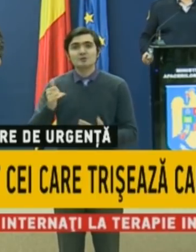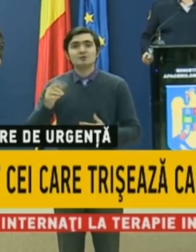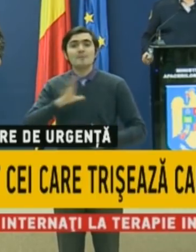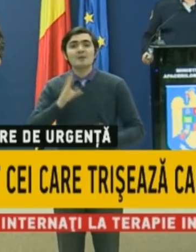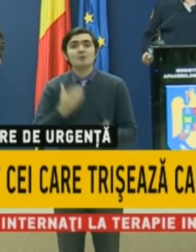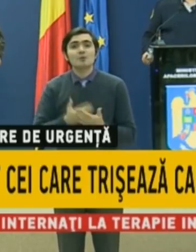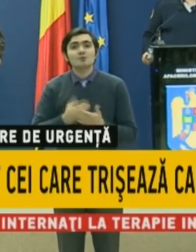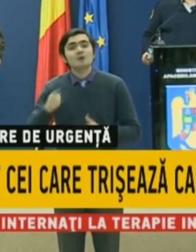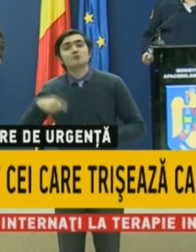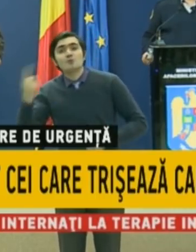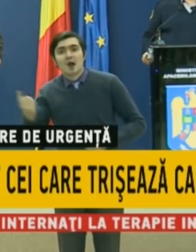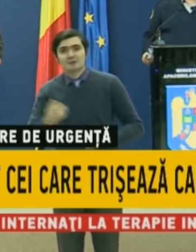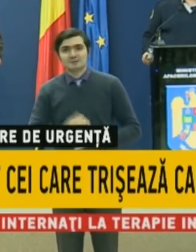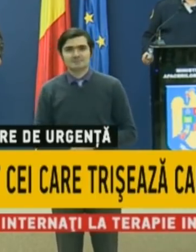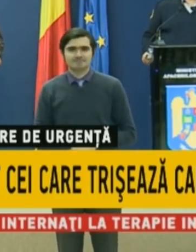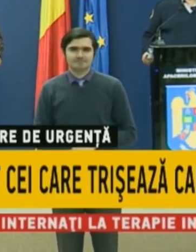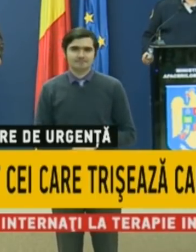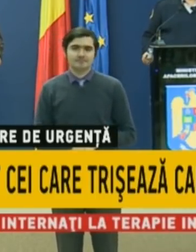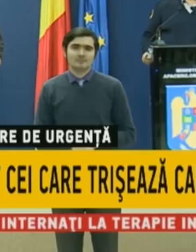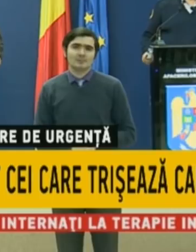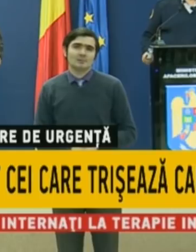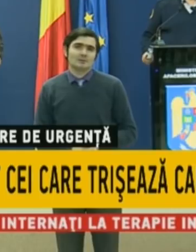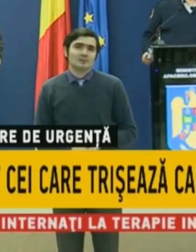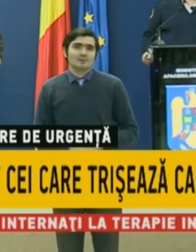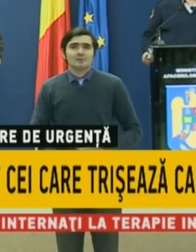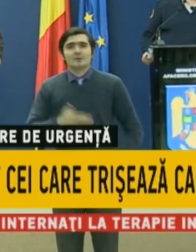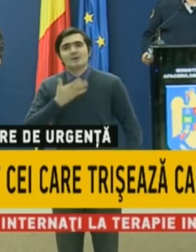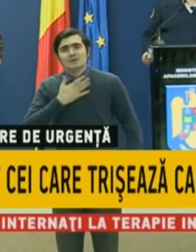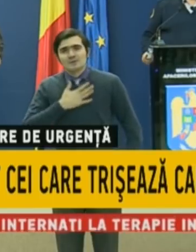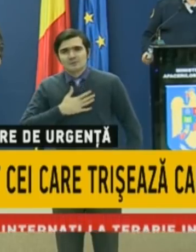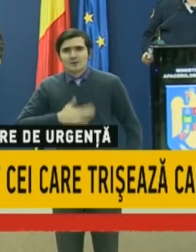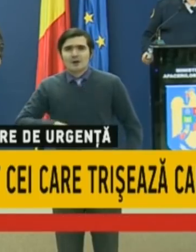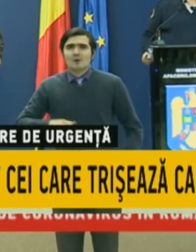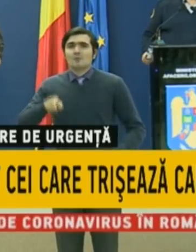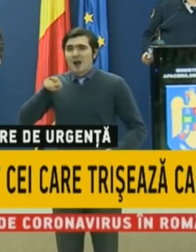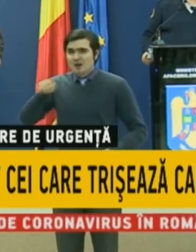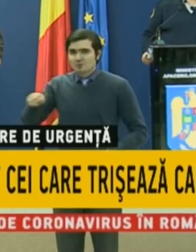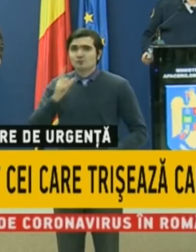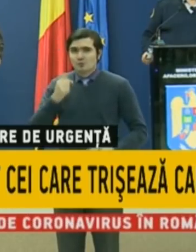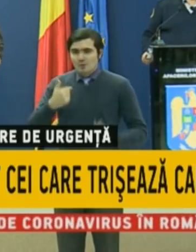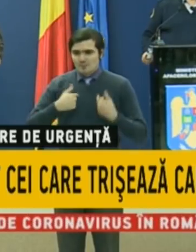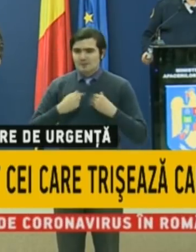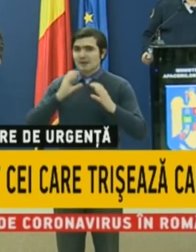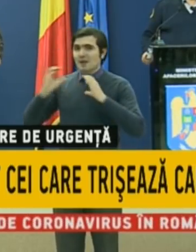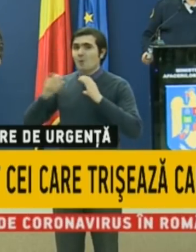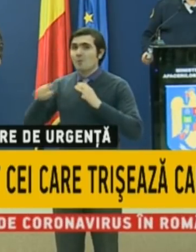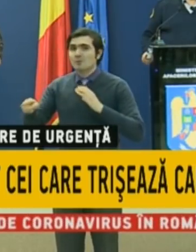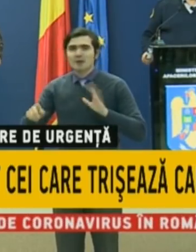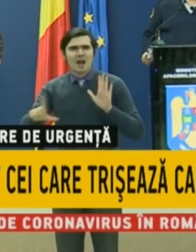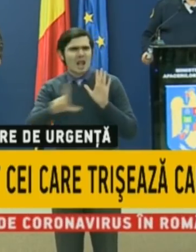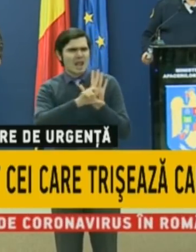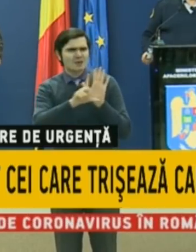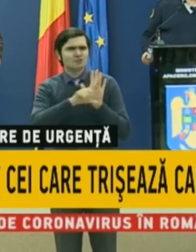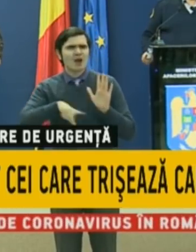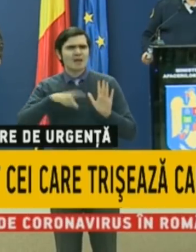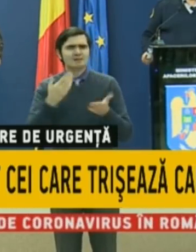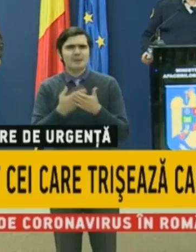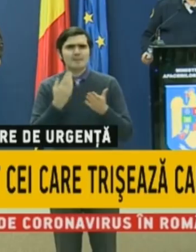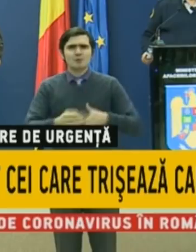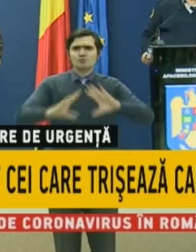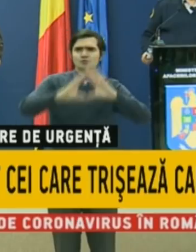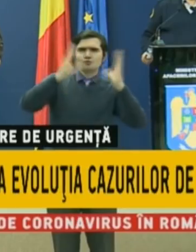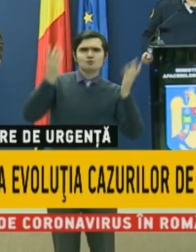alții. Vreau să le comunic. Legea este pentru toți